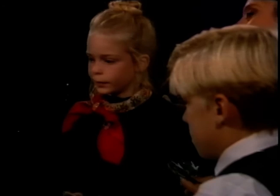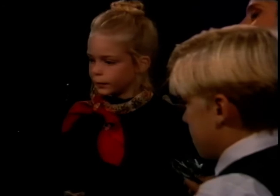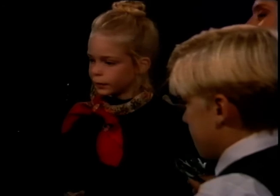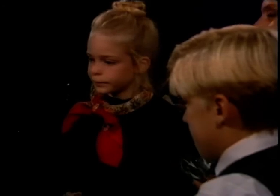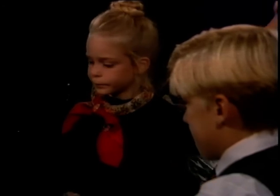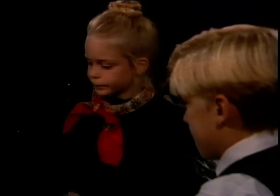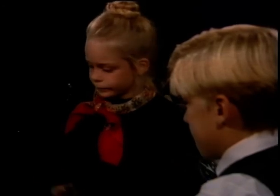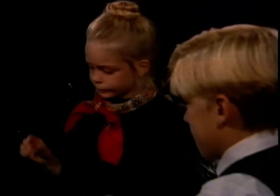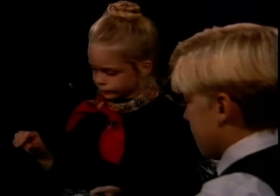Så.